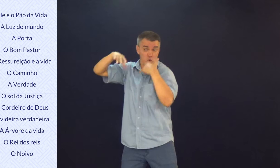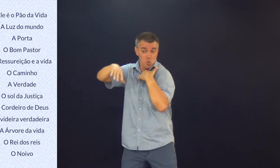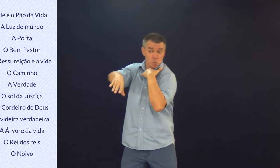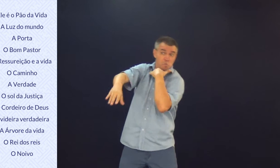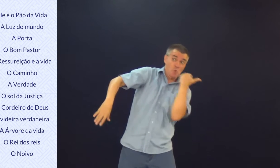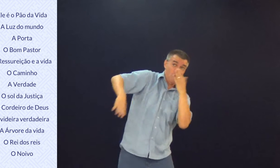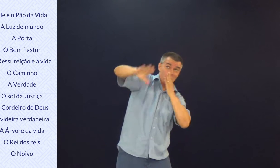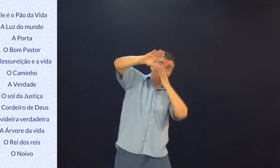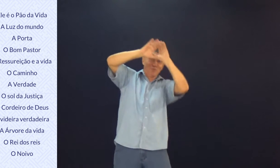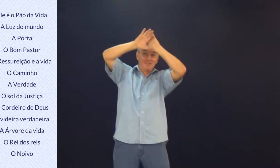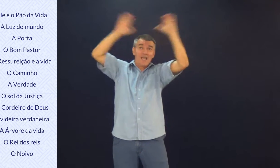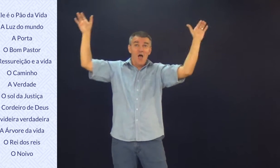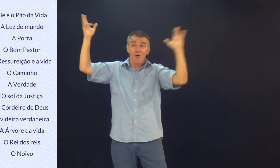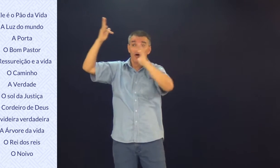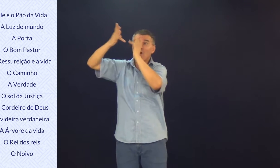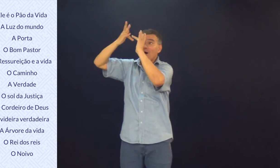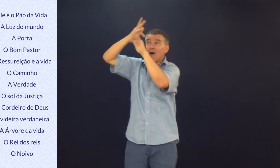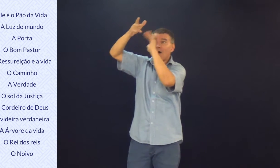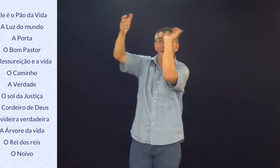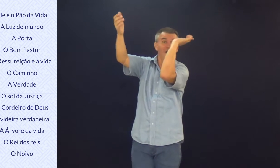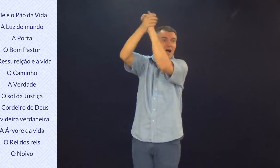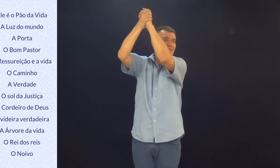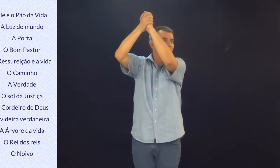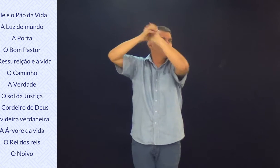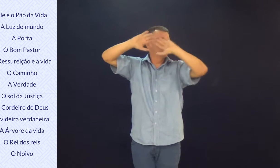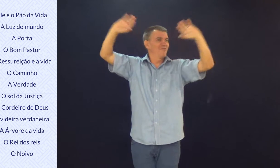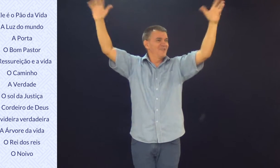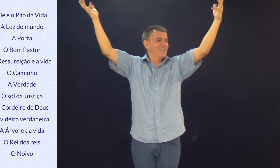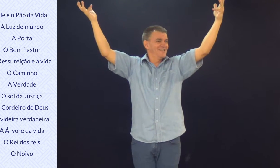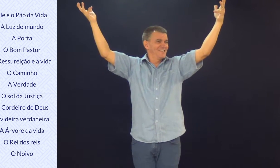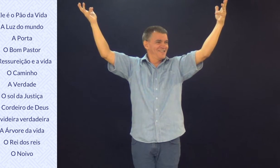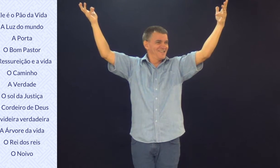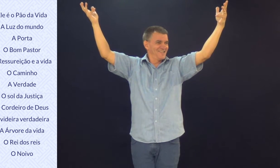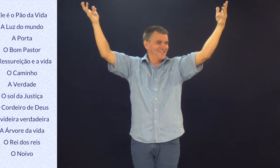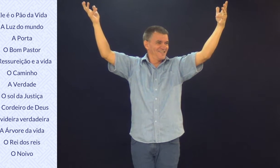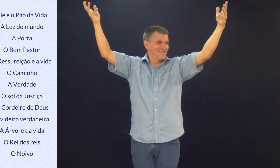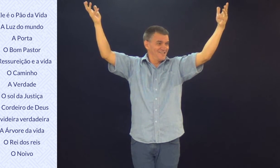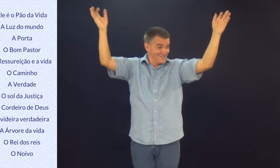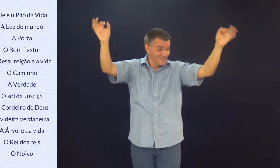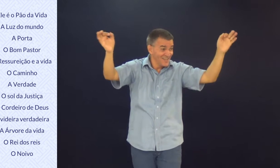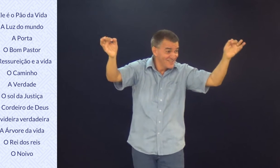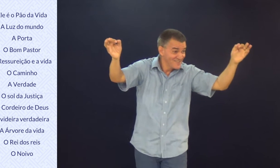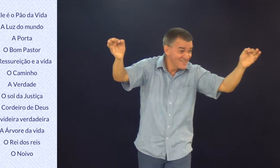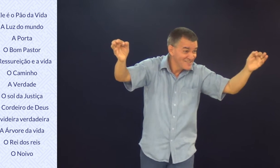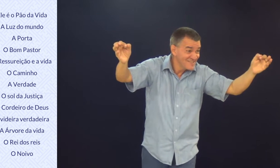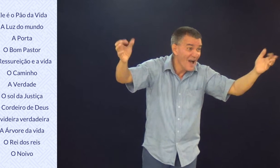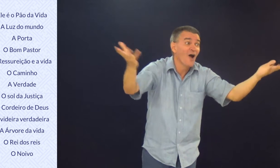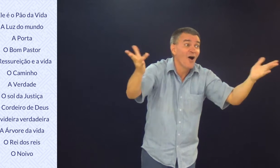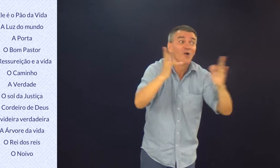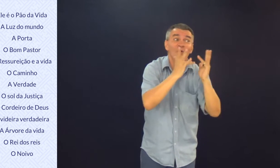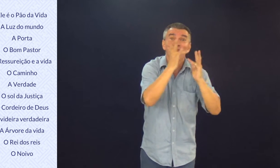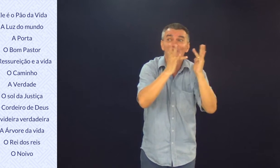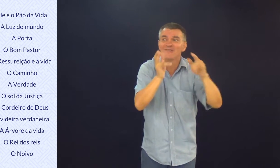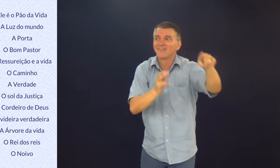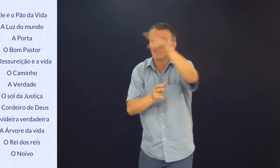batizados salvos e vocês têm espírito santo então vocês somos noé diz o noivo de vocês